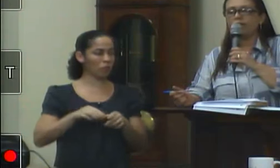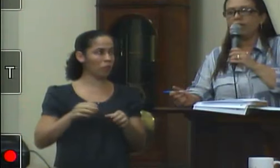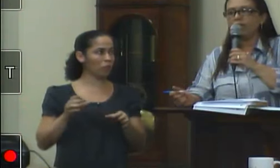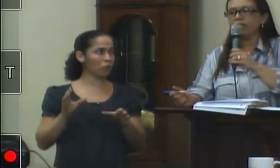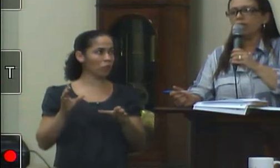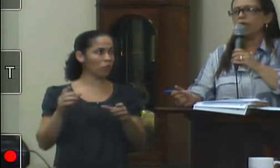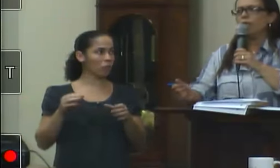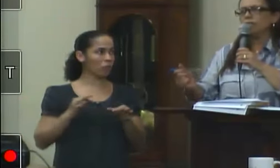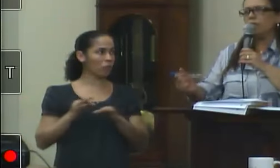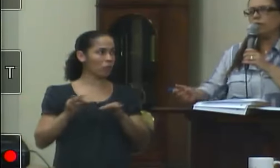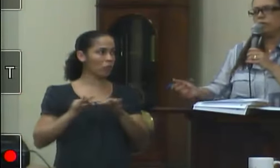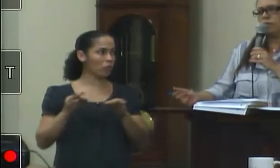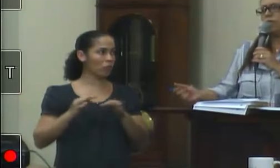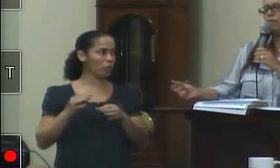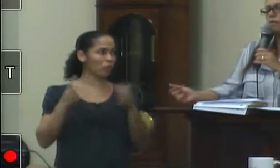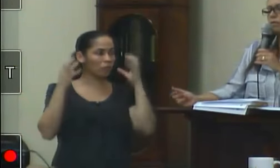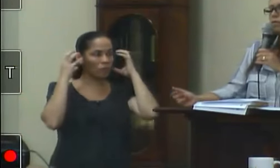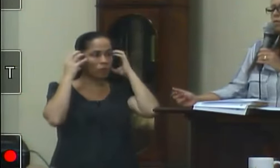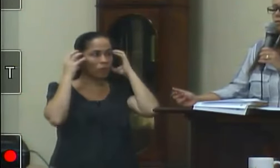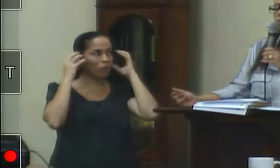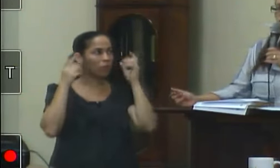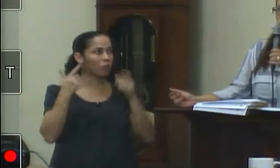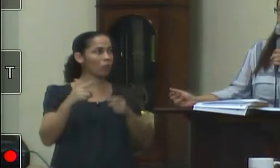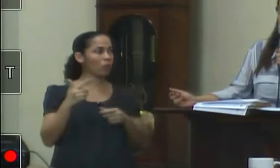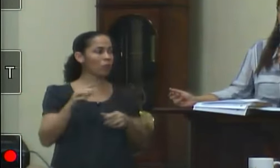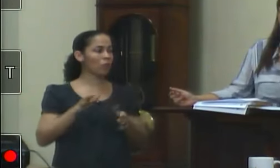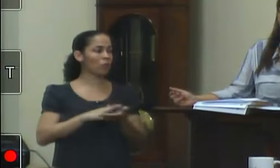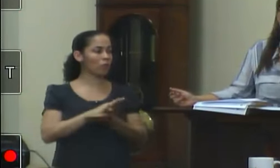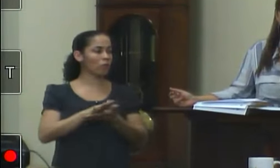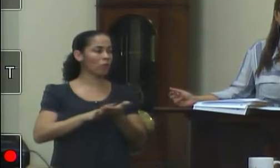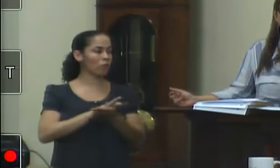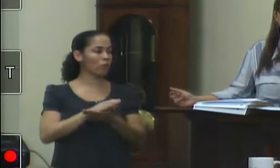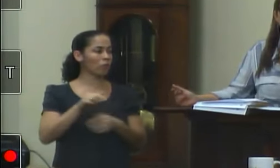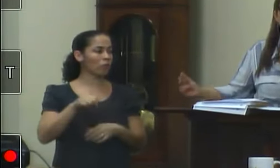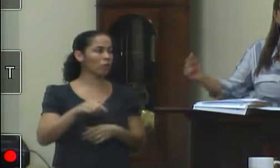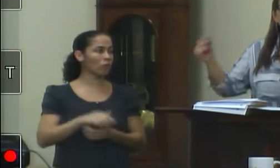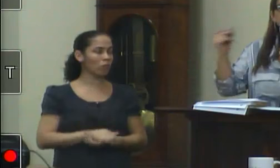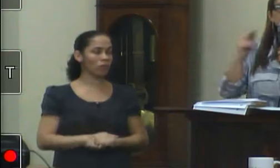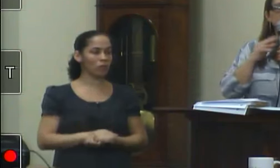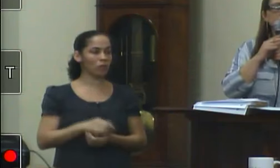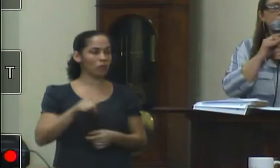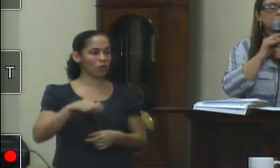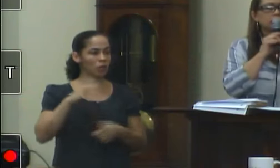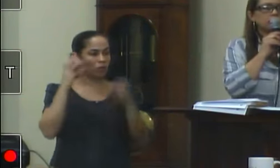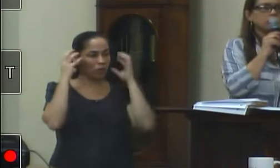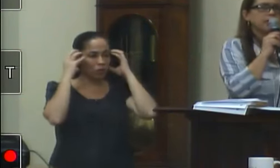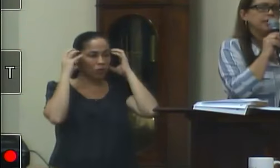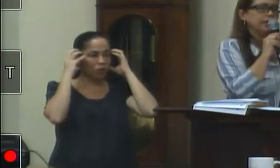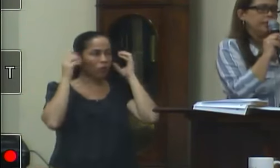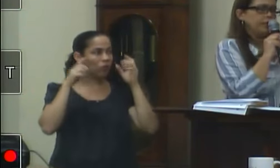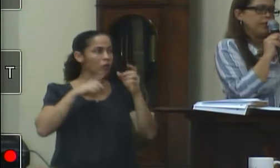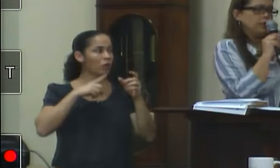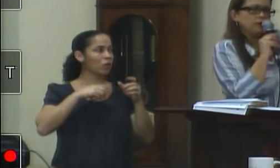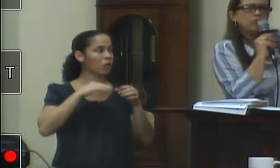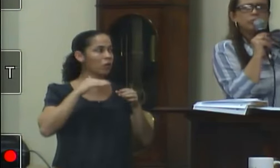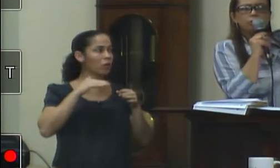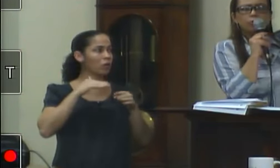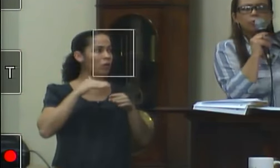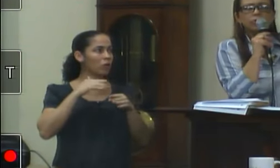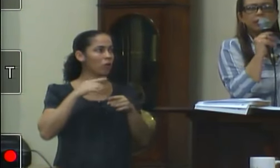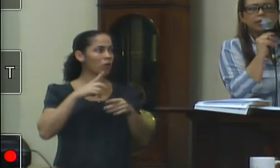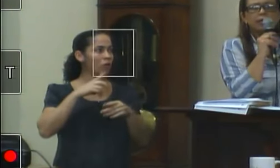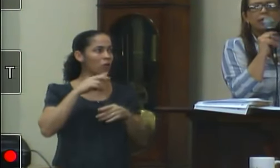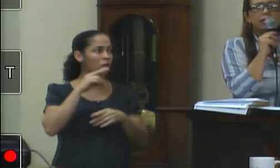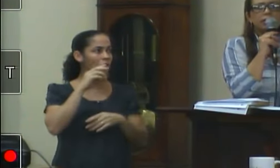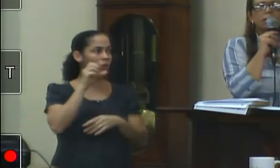oftalmologia em Valença, pois há muitos anos não existe um consultório oftalmológico em Valença. Aquele consultório que existia ali, no antigo